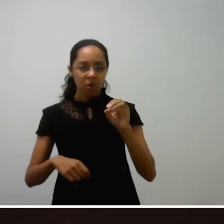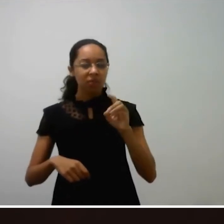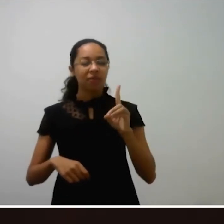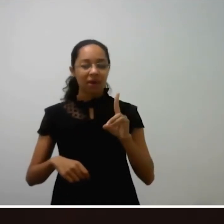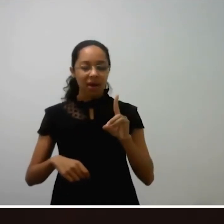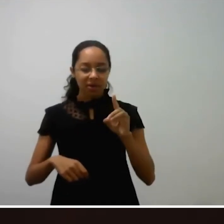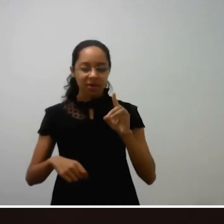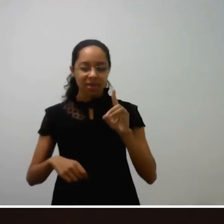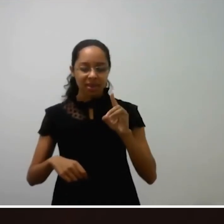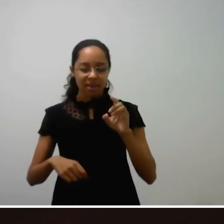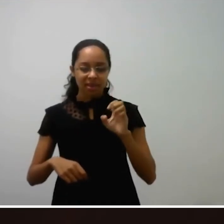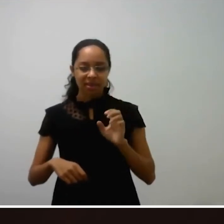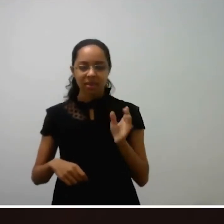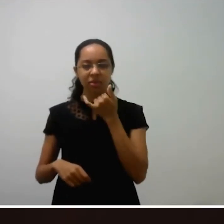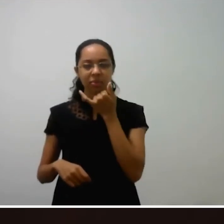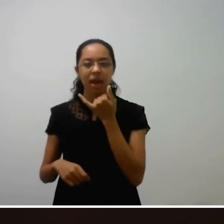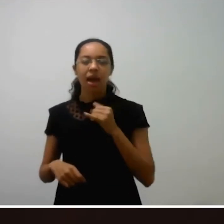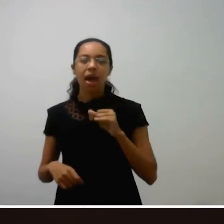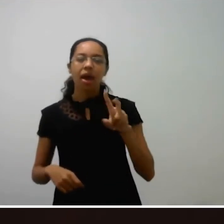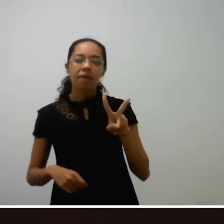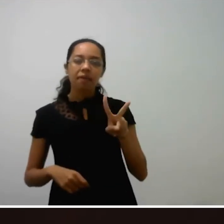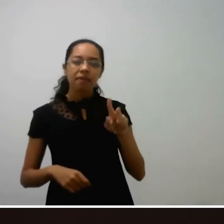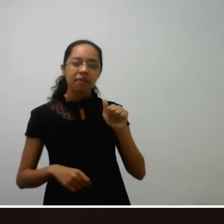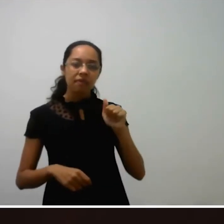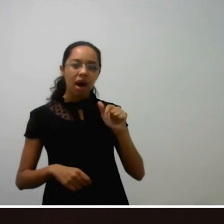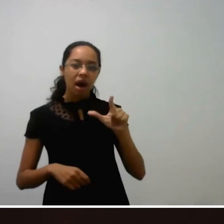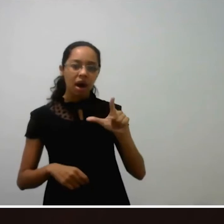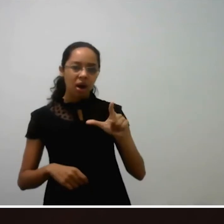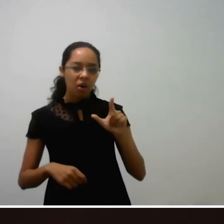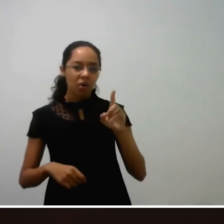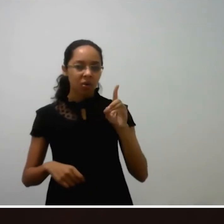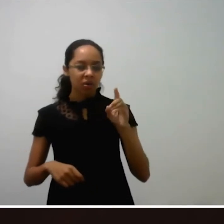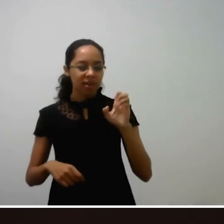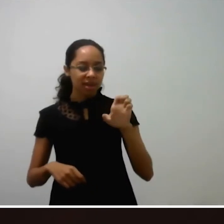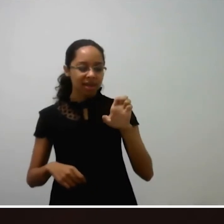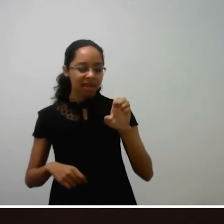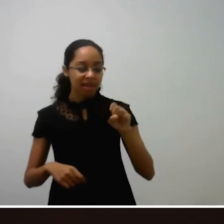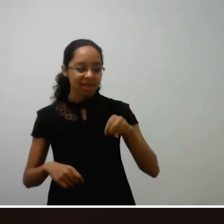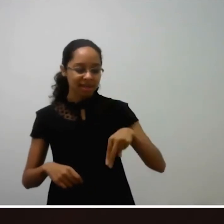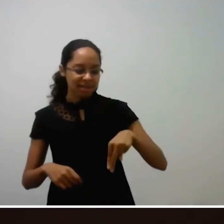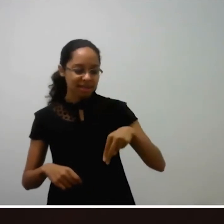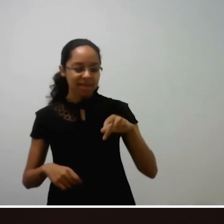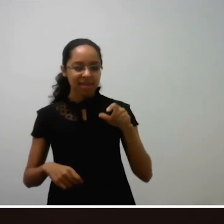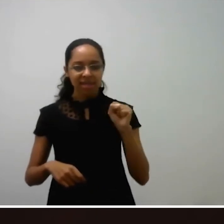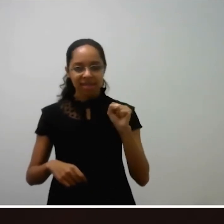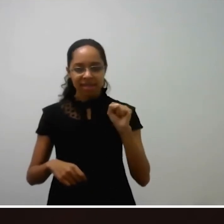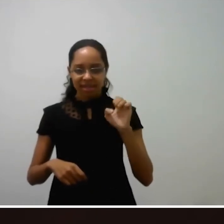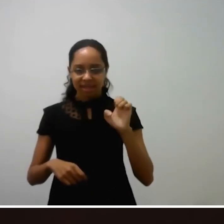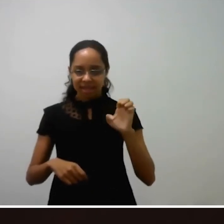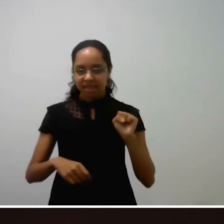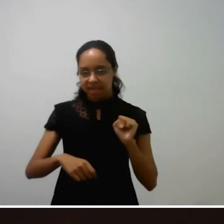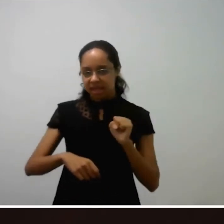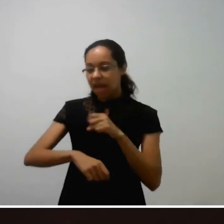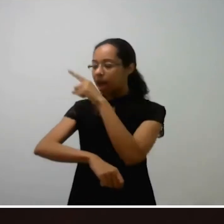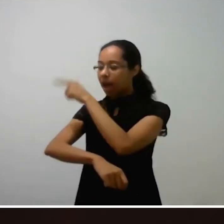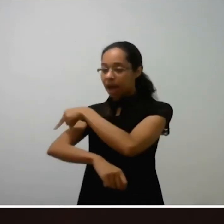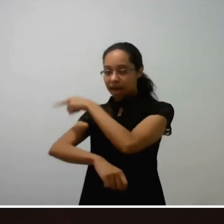um lado ficavam os albigenses e, por outro lado, ficavam os valdenses, tá?